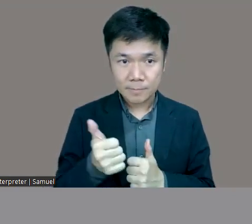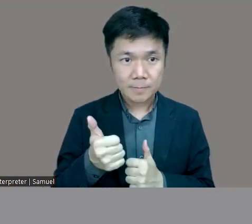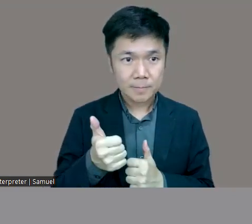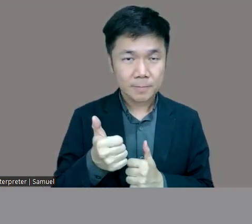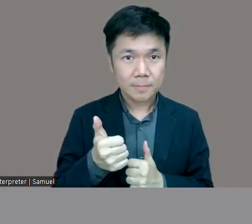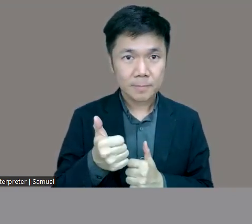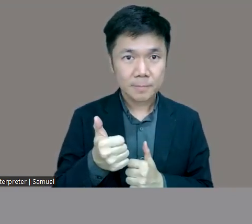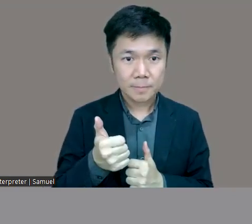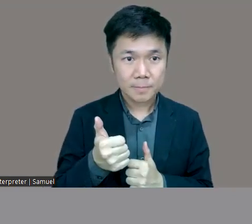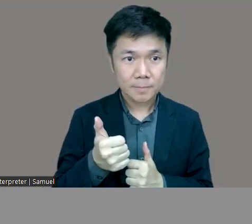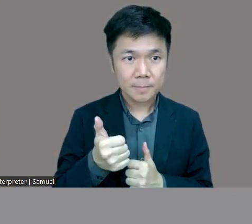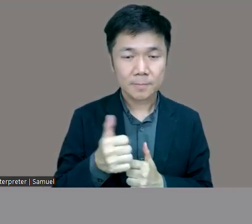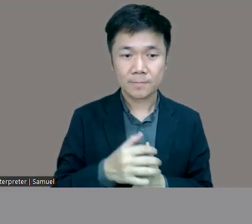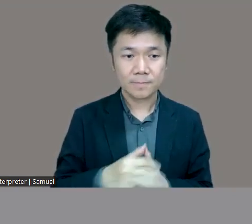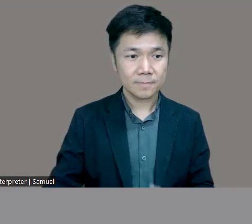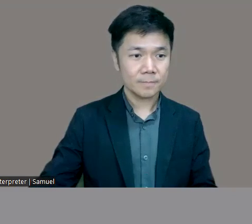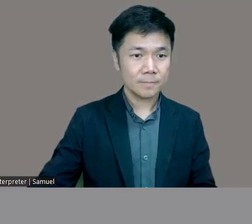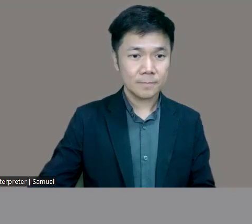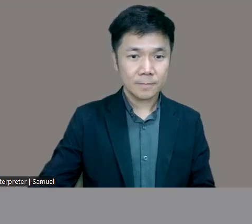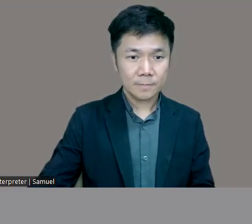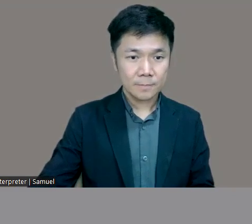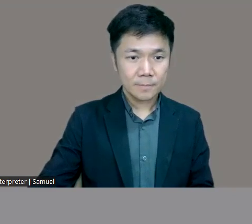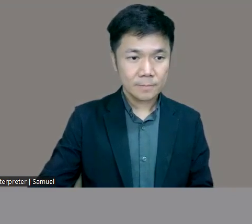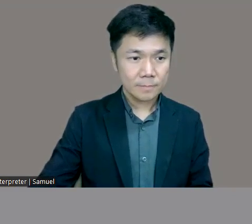Pardonnez-moi, juste une petite seconde.